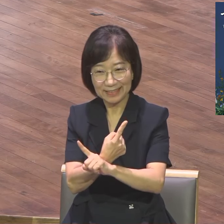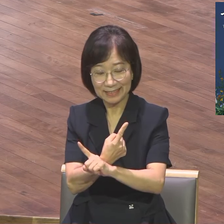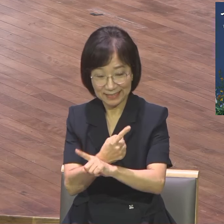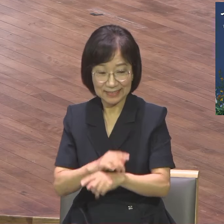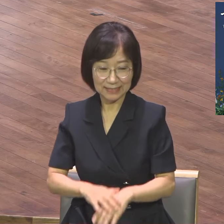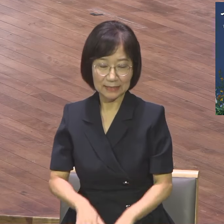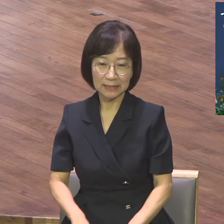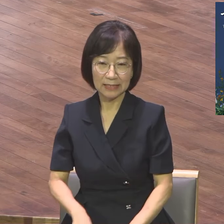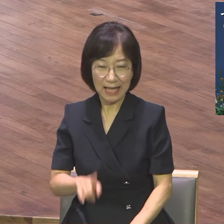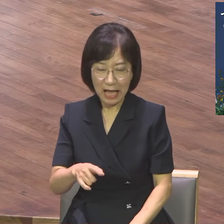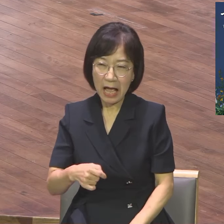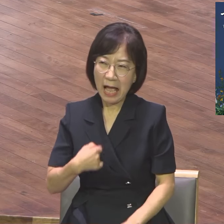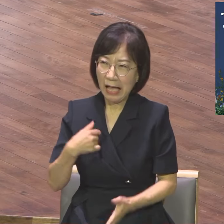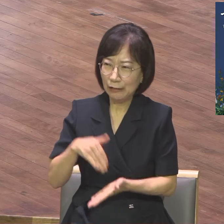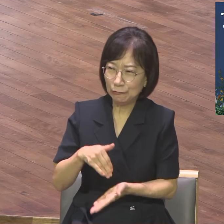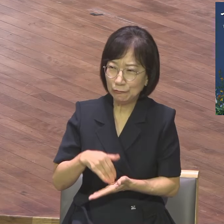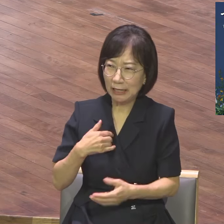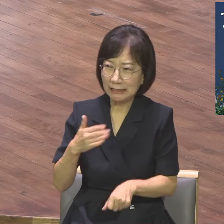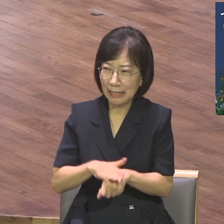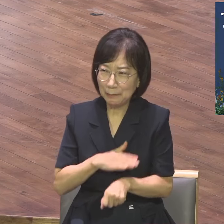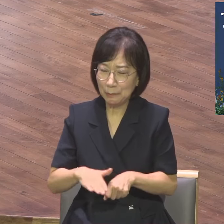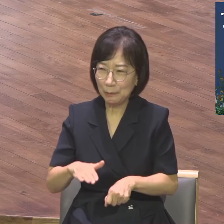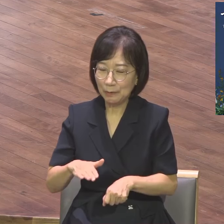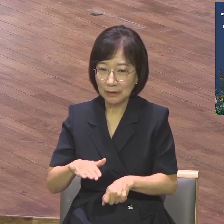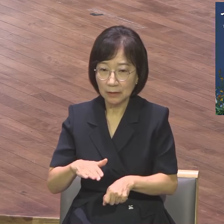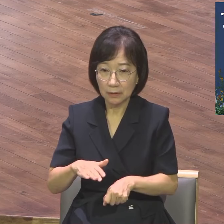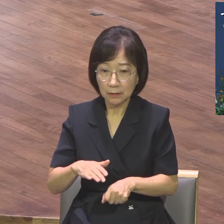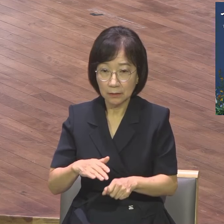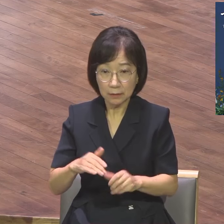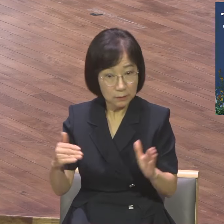뉘우치기만 하면 안 되고 하나님께로 돌아가야 된다.